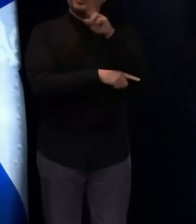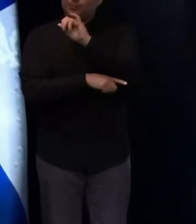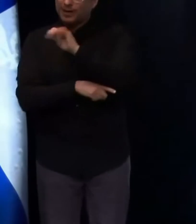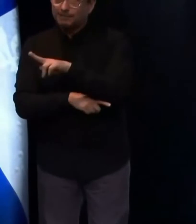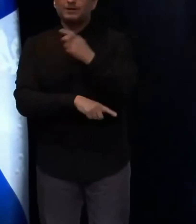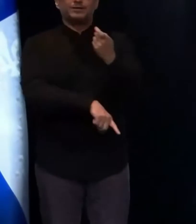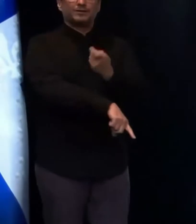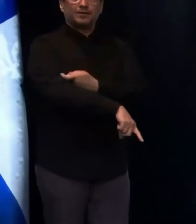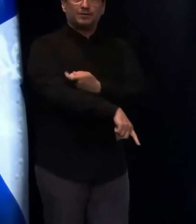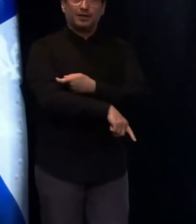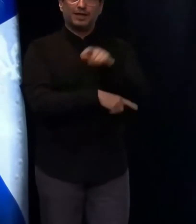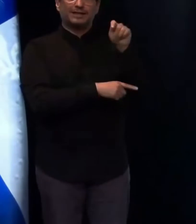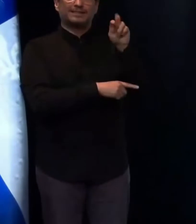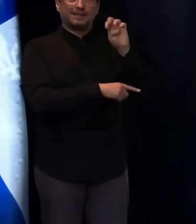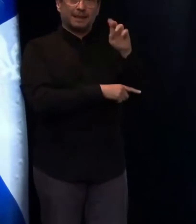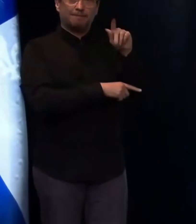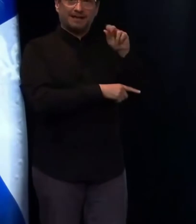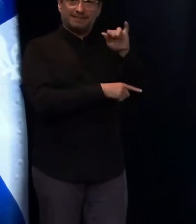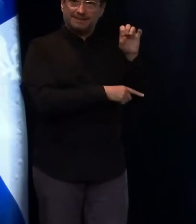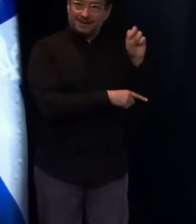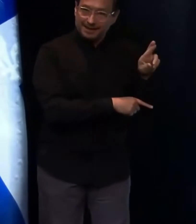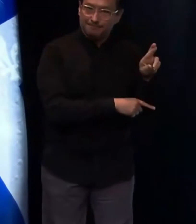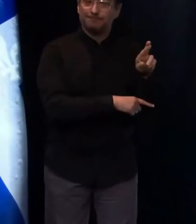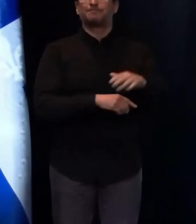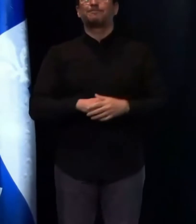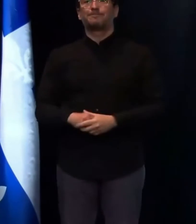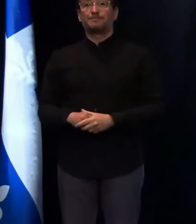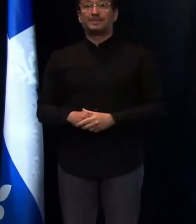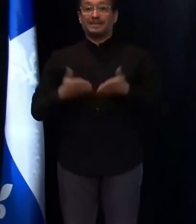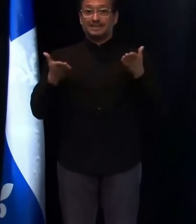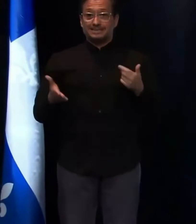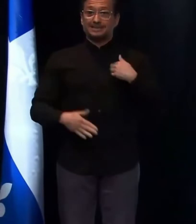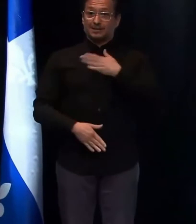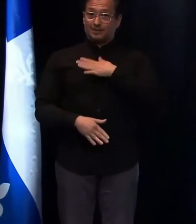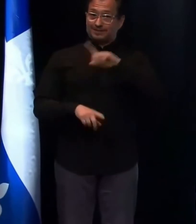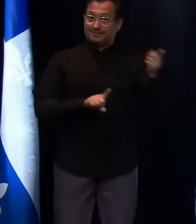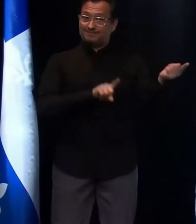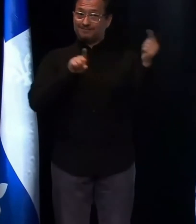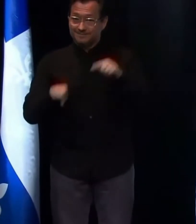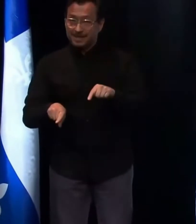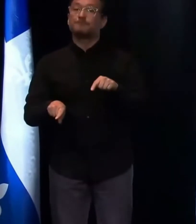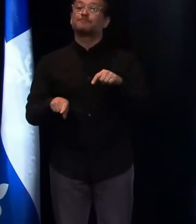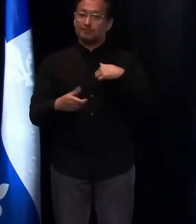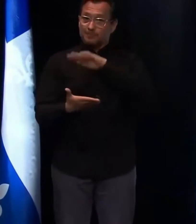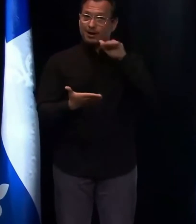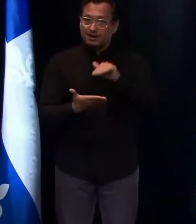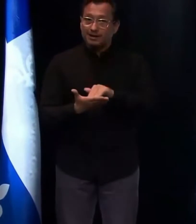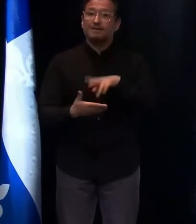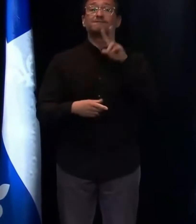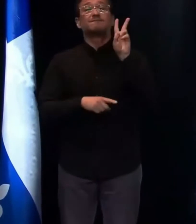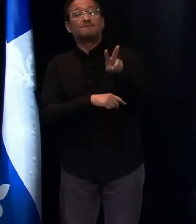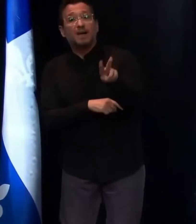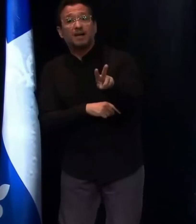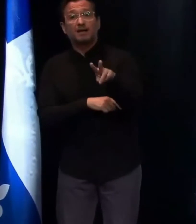bonjour. Alors, comme vous avez pu le remarquer, la semaine dernière, la chaleur s'est remise de la